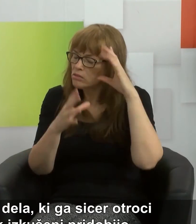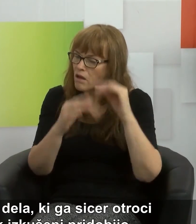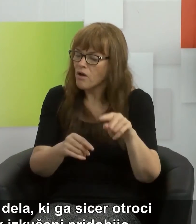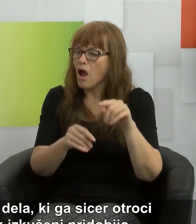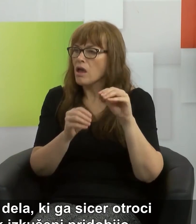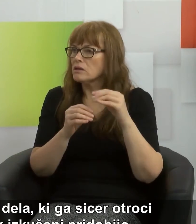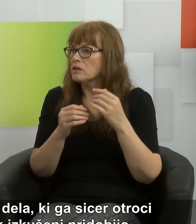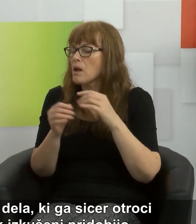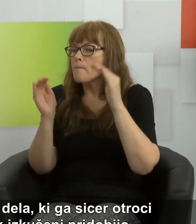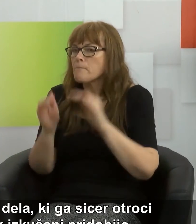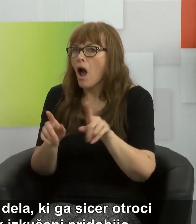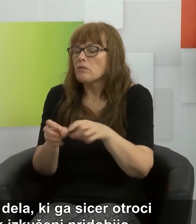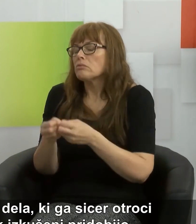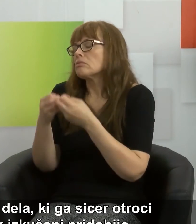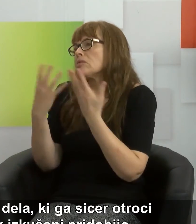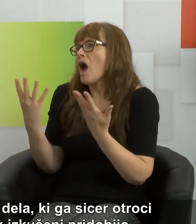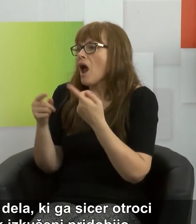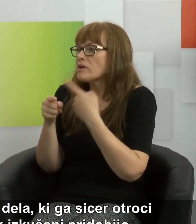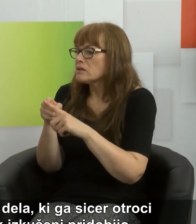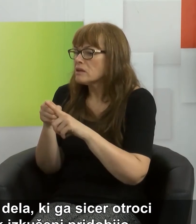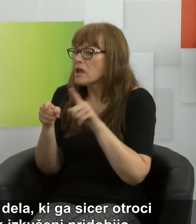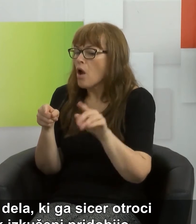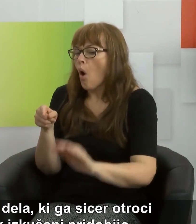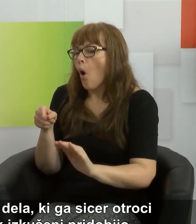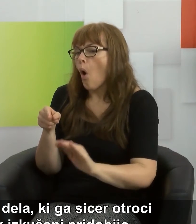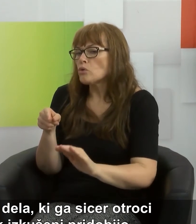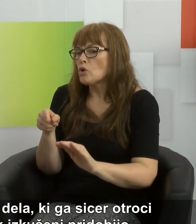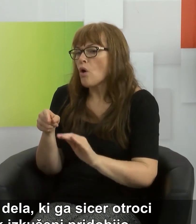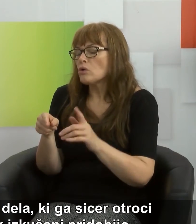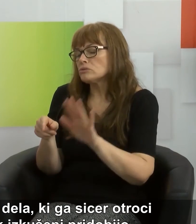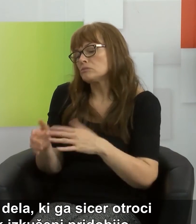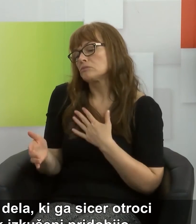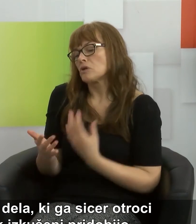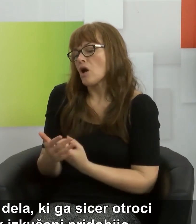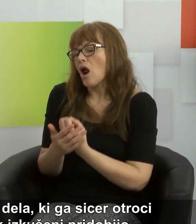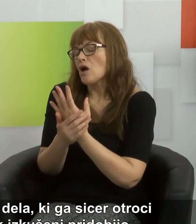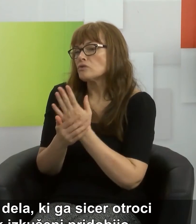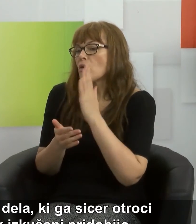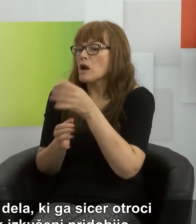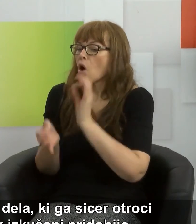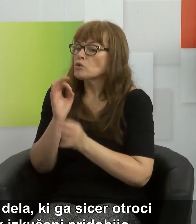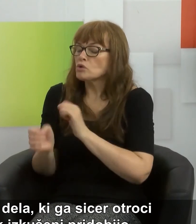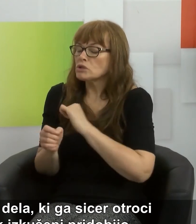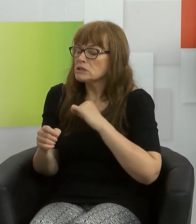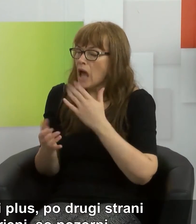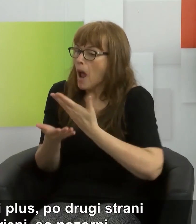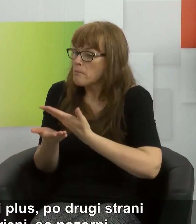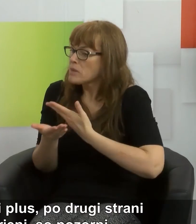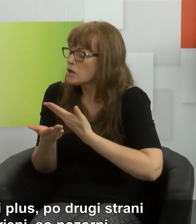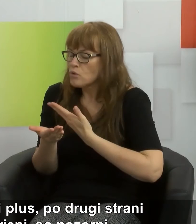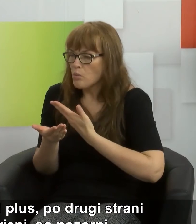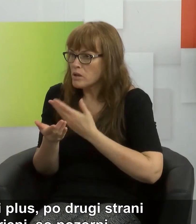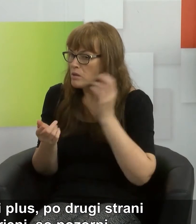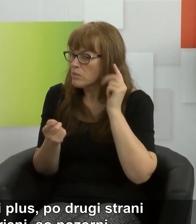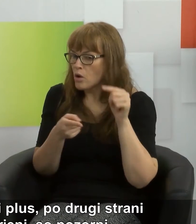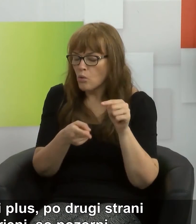manj tega spontanega dela, ki ga sicer otroci v svojem razvoju preko izkušenj pridobijo, ampak to je tudi